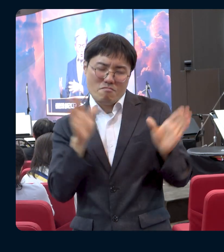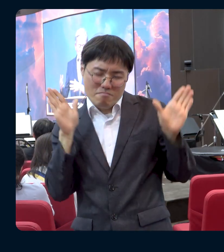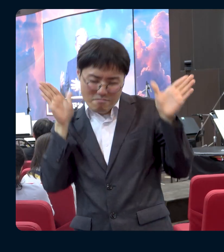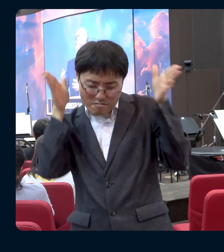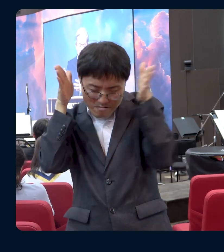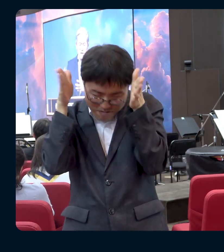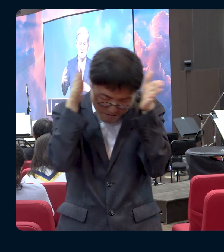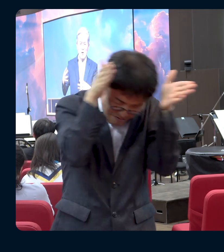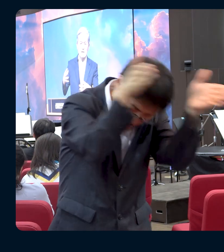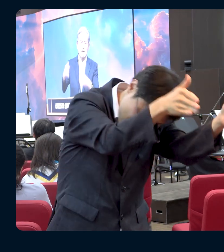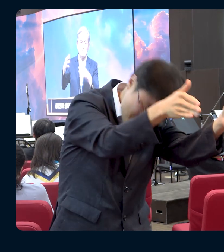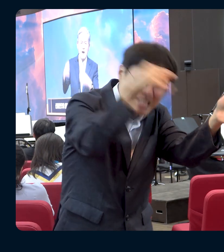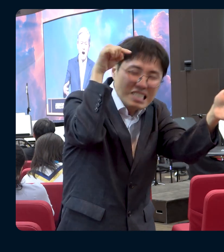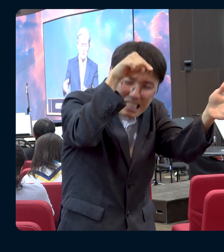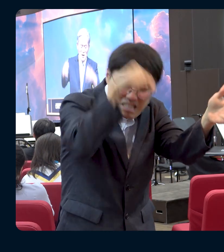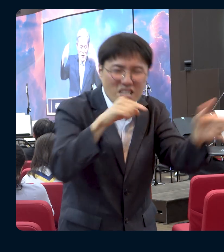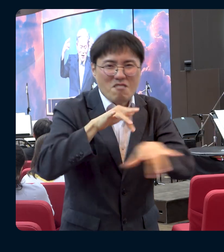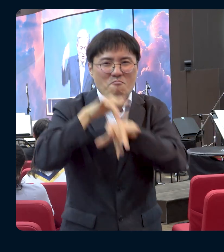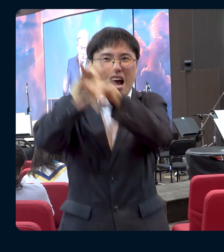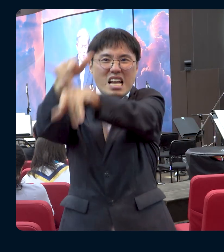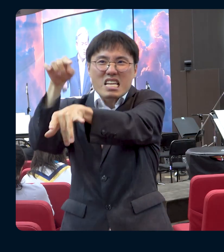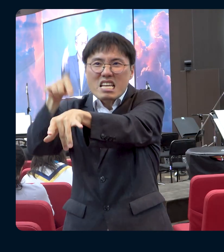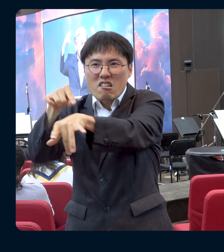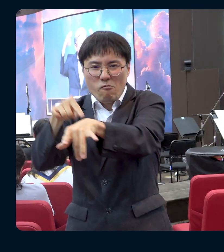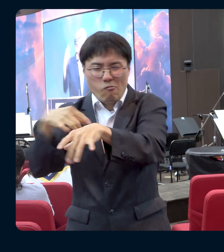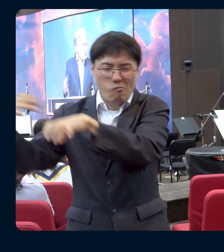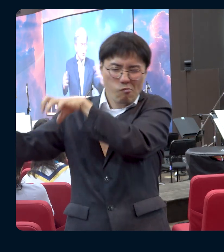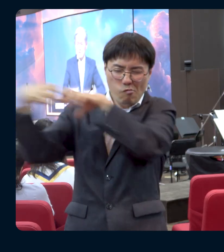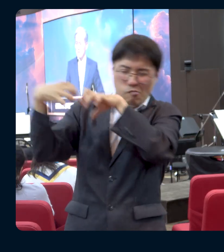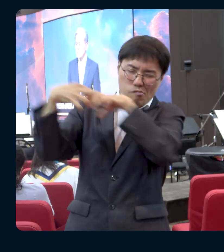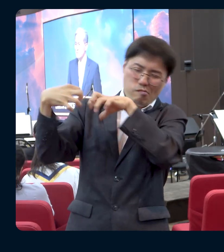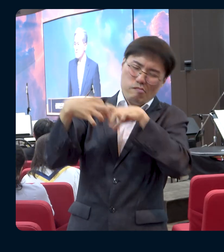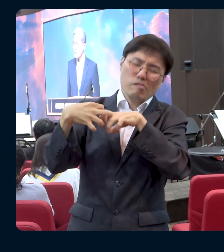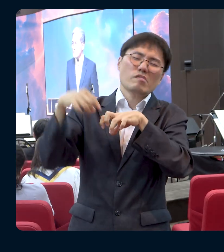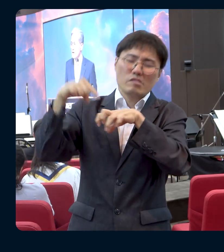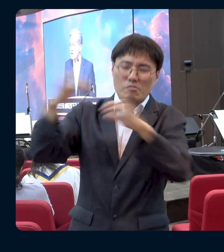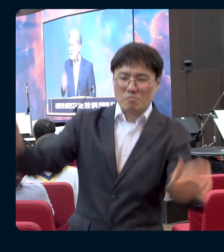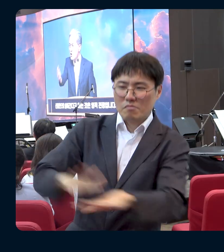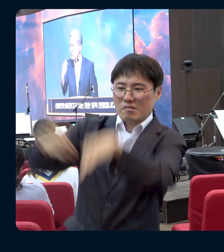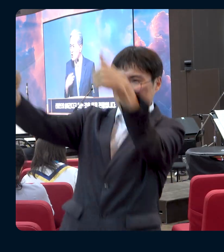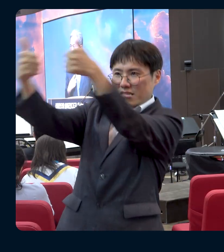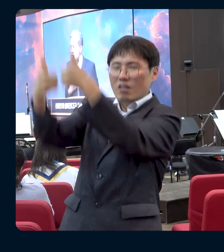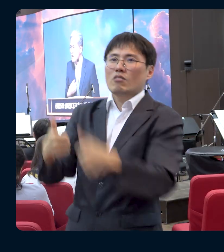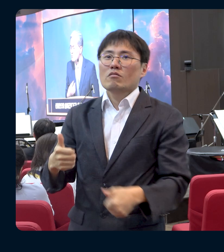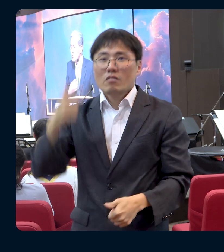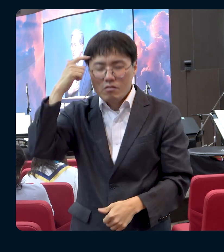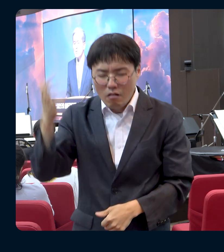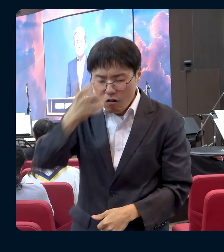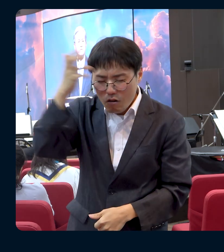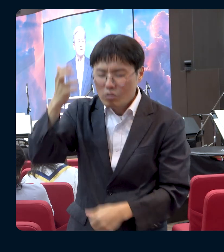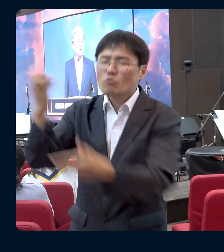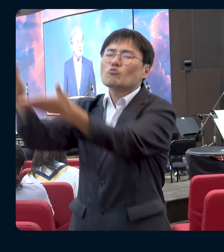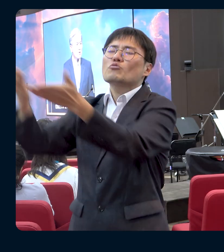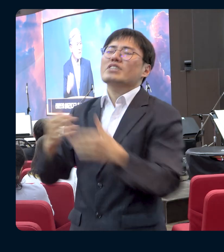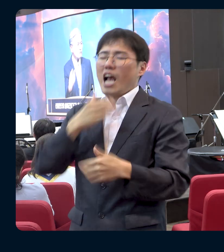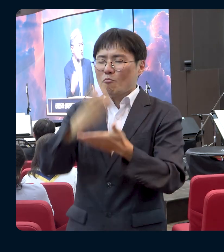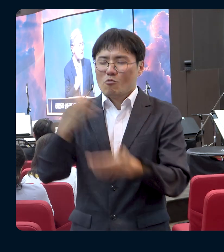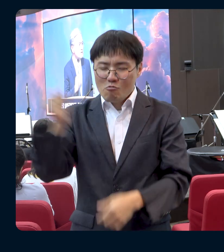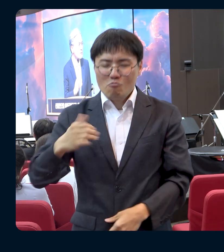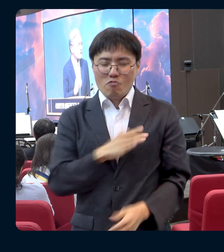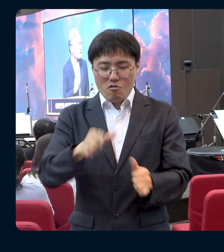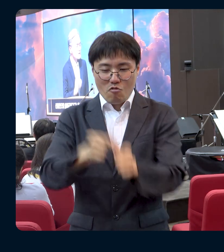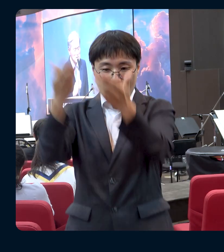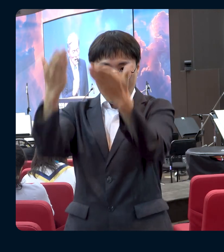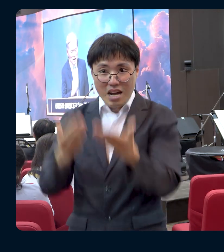세속적인 경향으로만 향하게 하려고 하는 마귀의 그 공격에 마주해서 성령께서 주신 감동으로